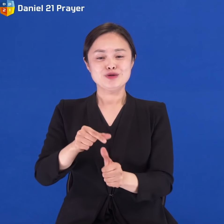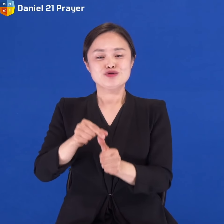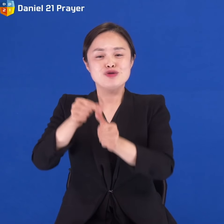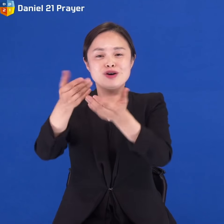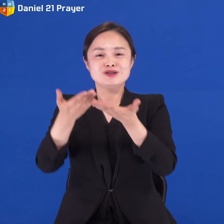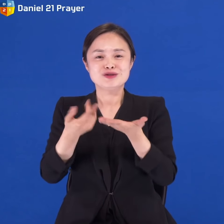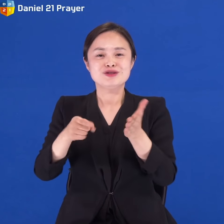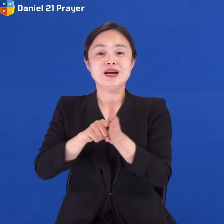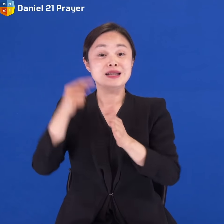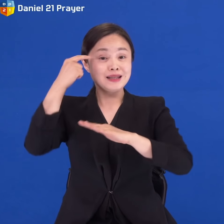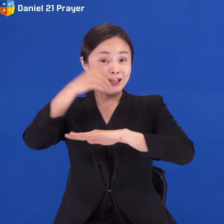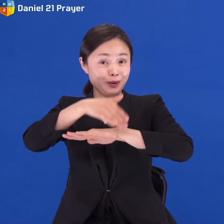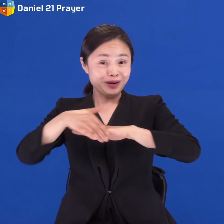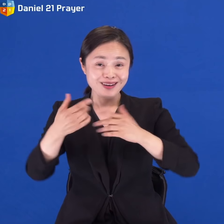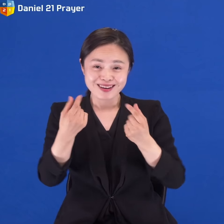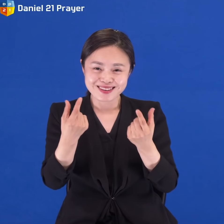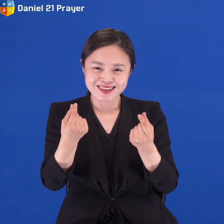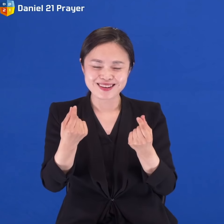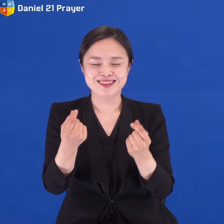아멘이시죠?